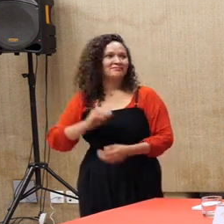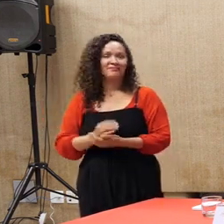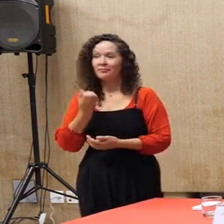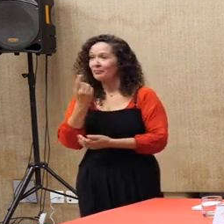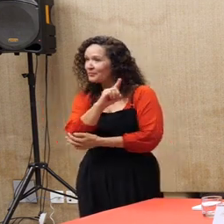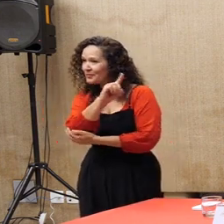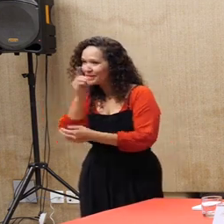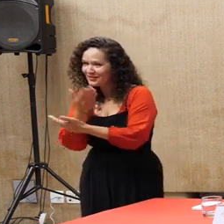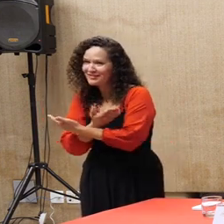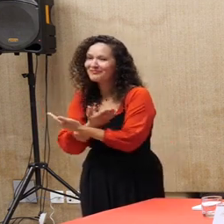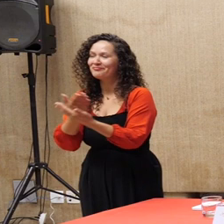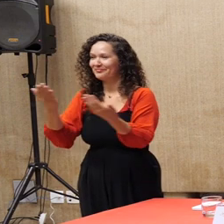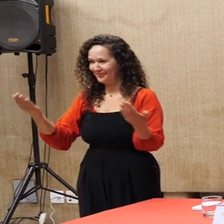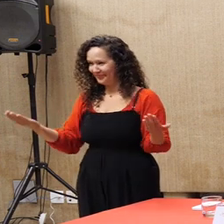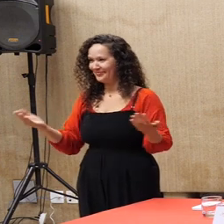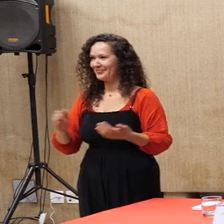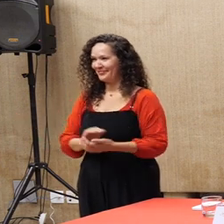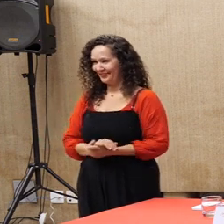Bom dia.